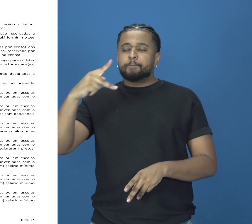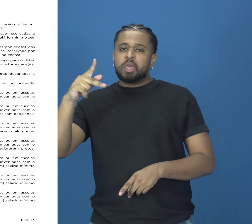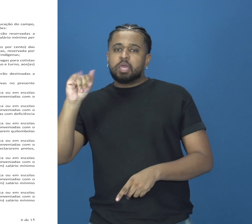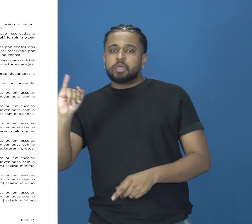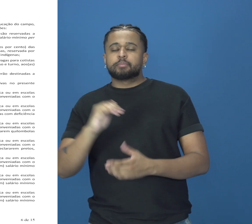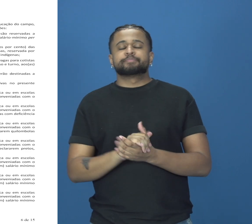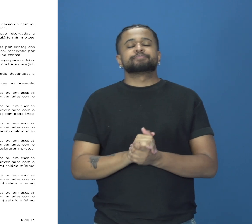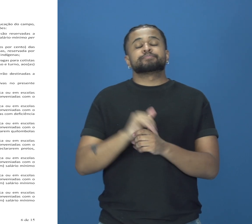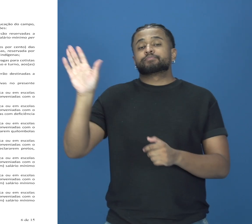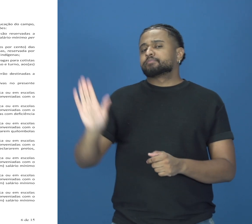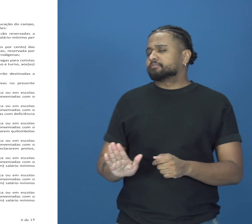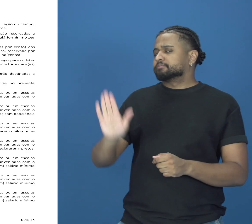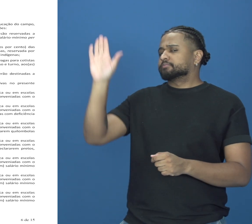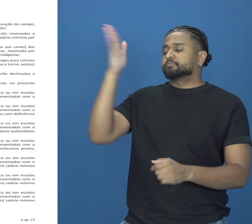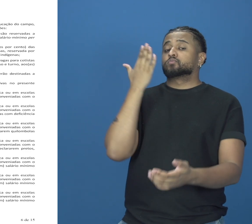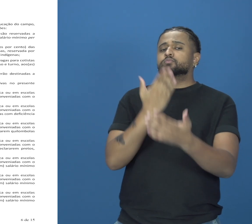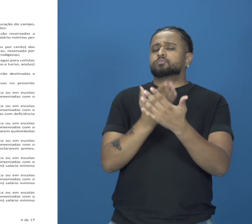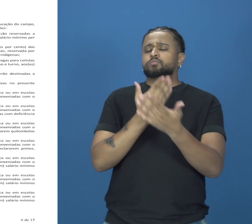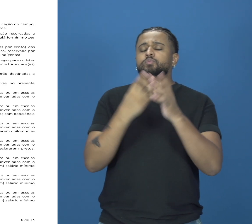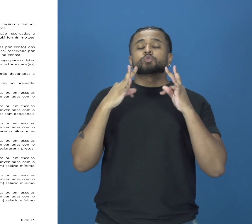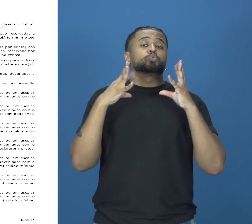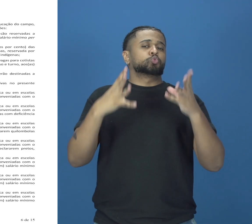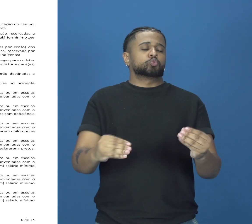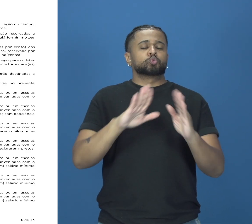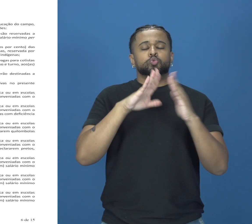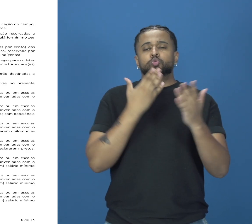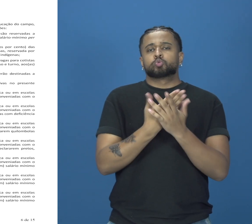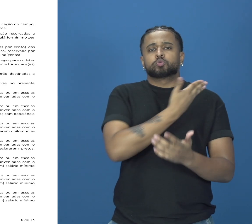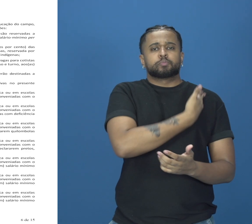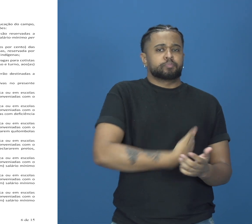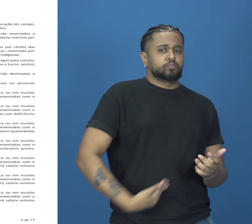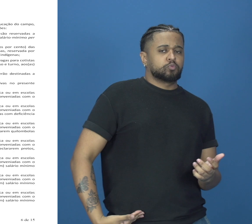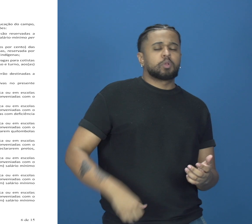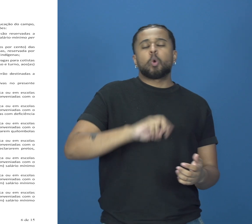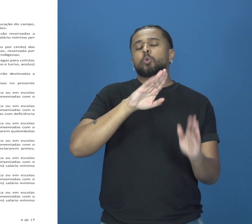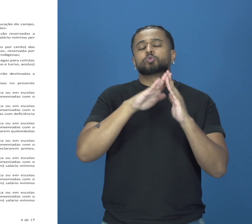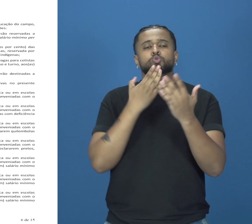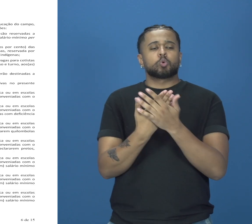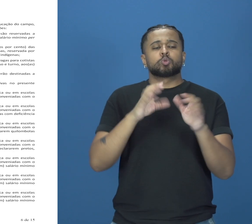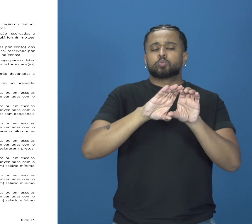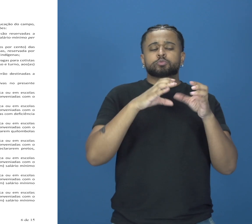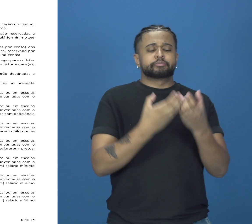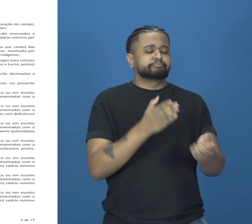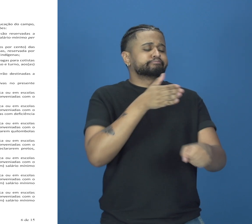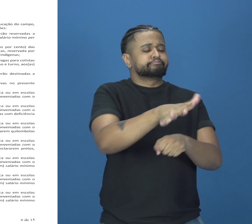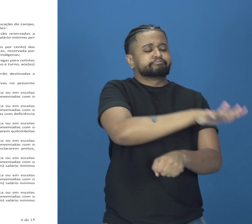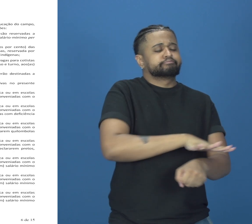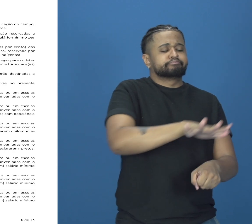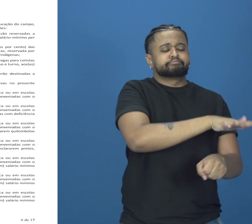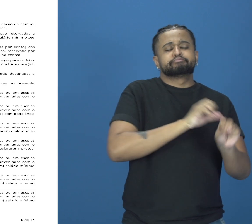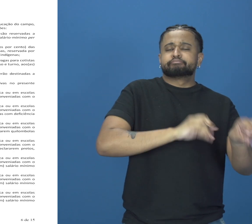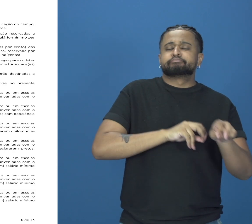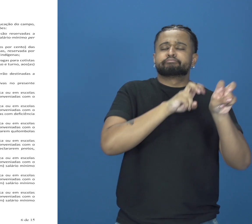LI_PPI. Candidatos que estudaram integralmente em escola pública ou em escolas comunitárias que atuam